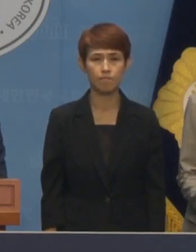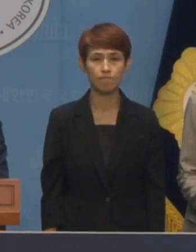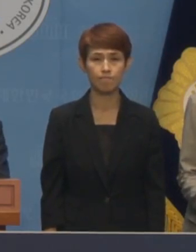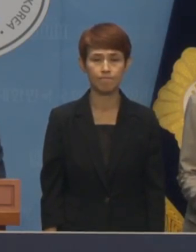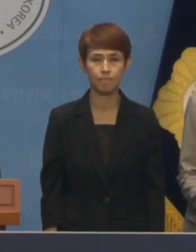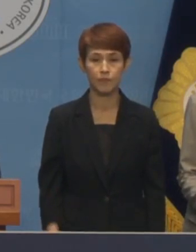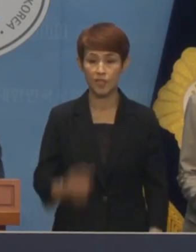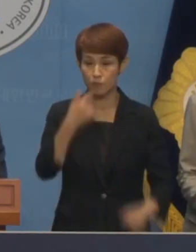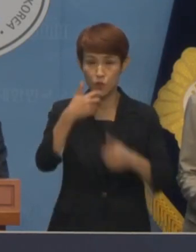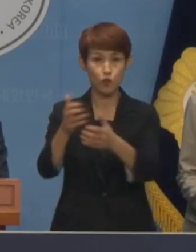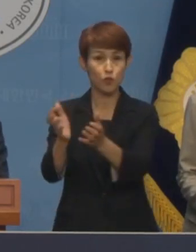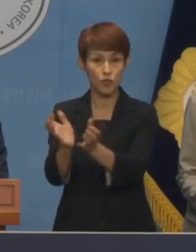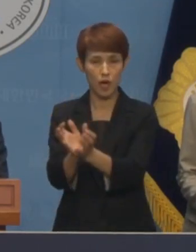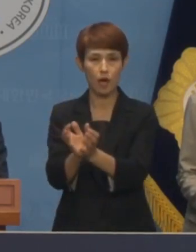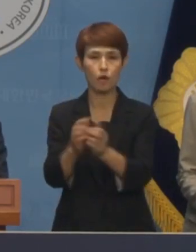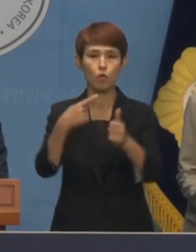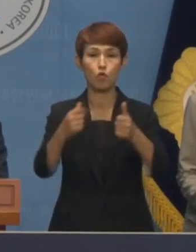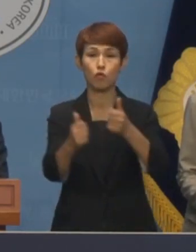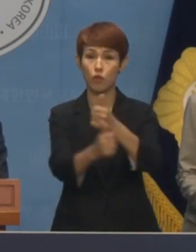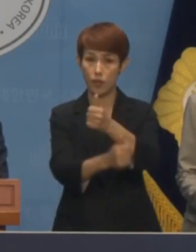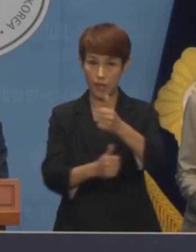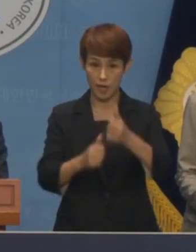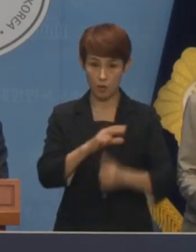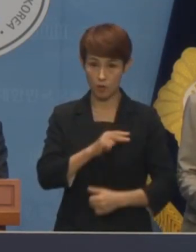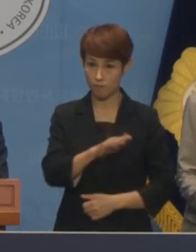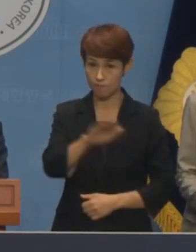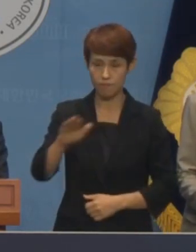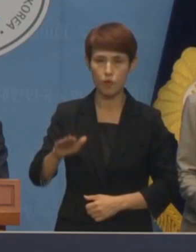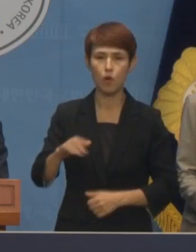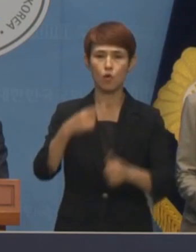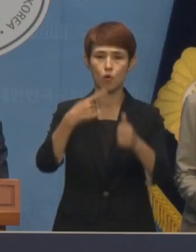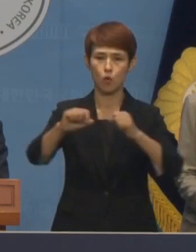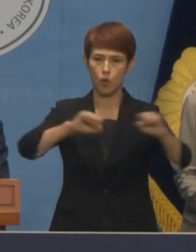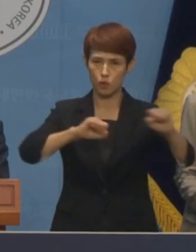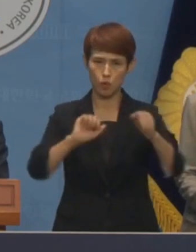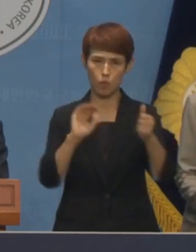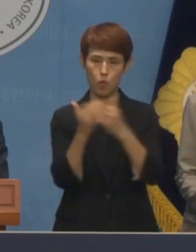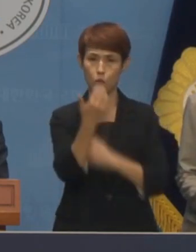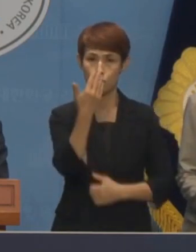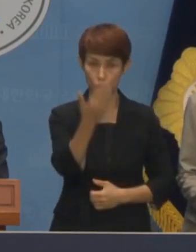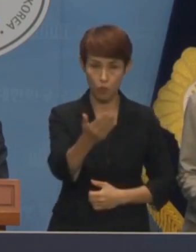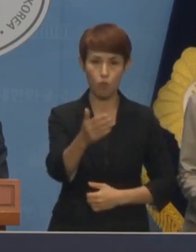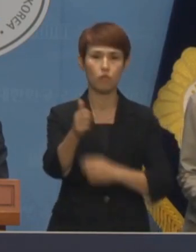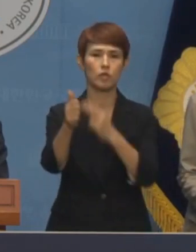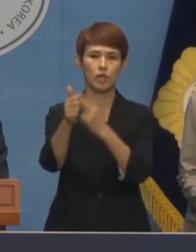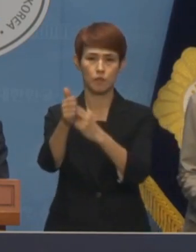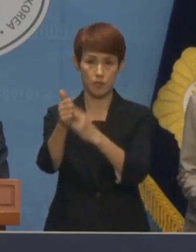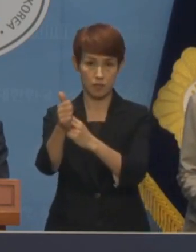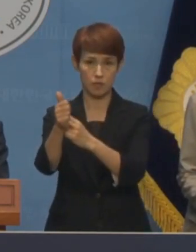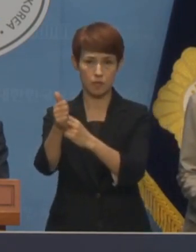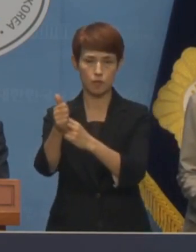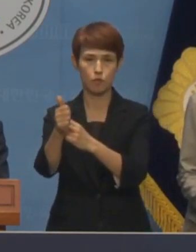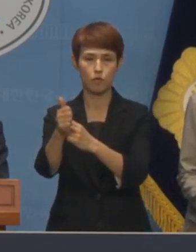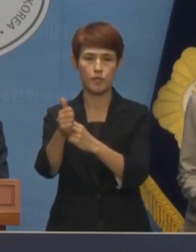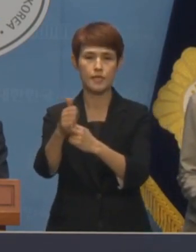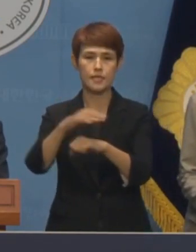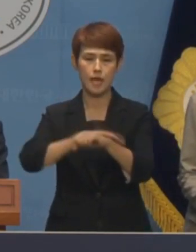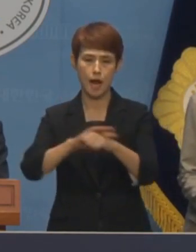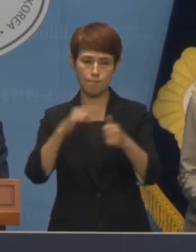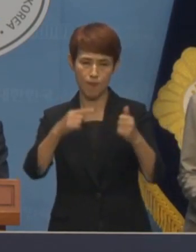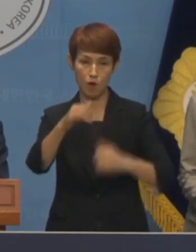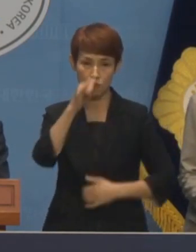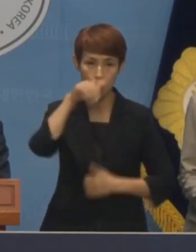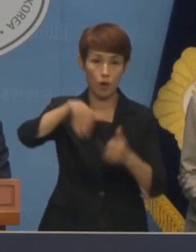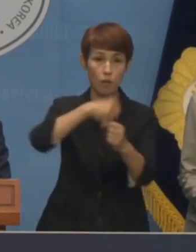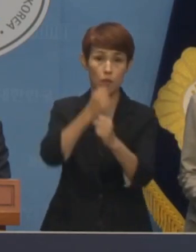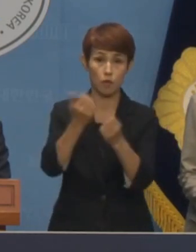이에 더불어민주당 교육위원회 의원들은 교육 활동을 보호하고 선생님들이 제대로 교육받을 수 있는 환경을 만들기